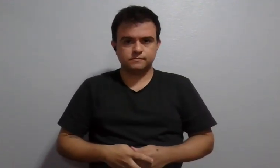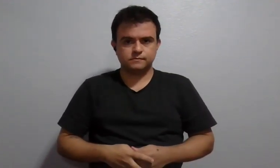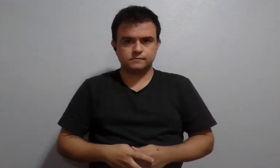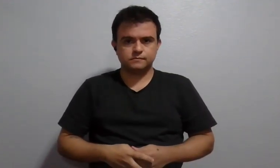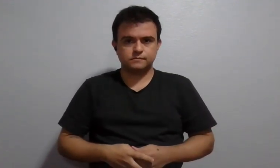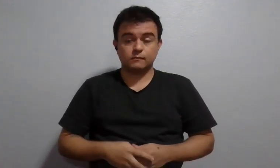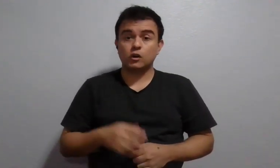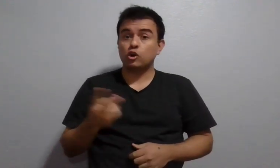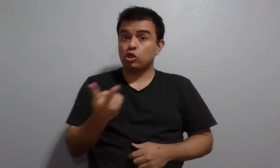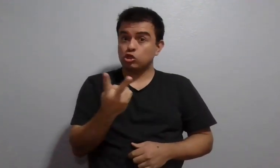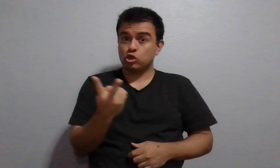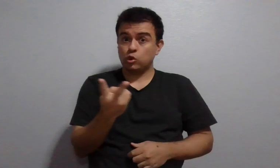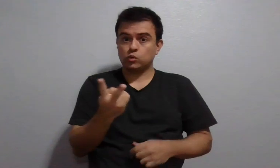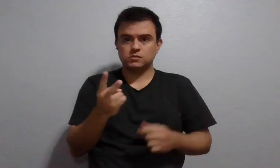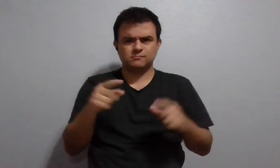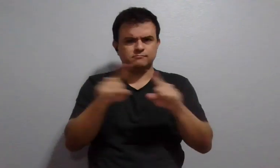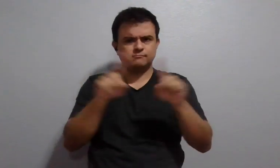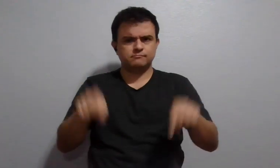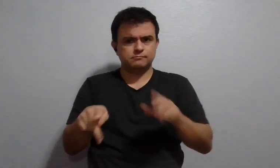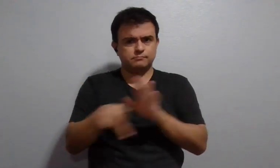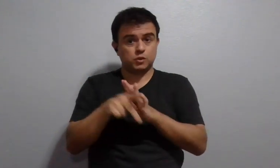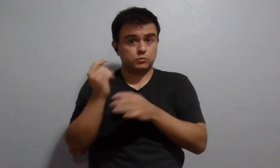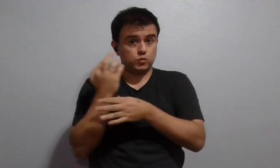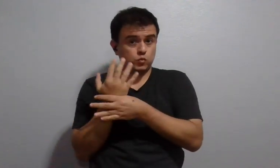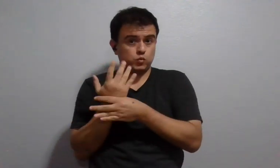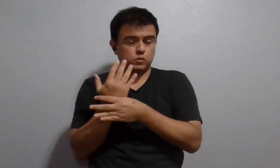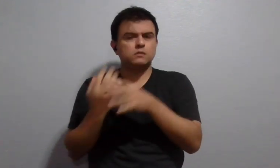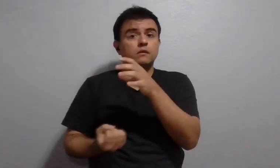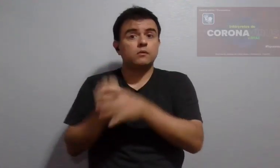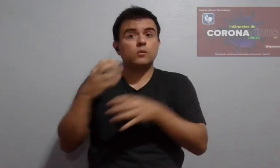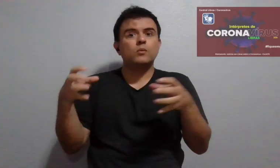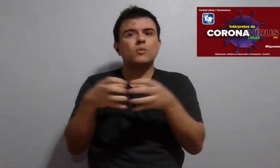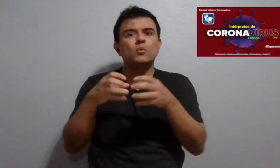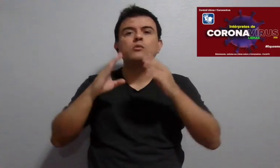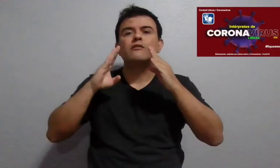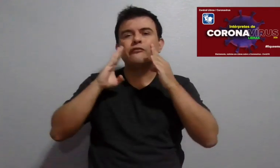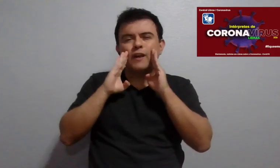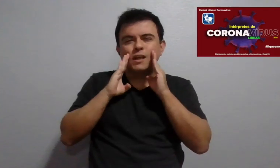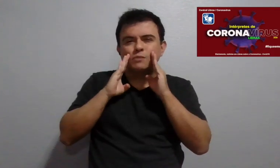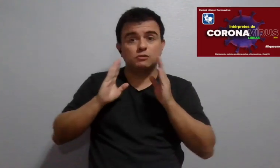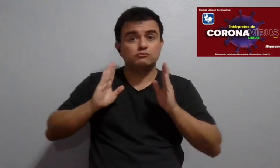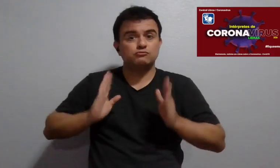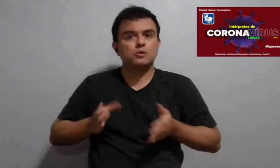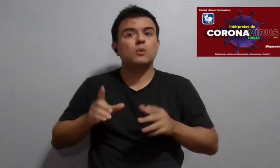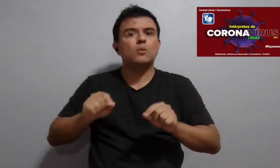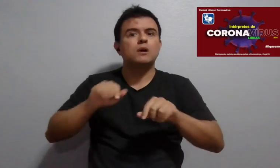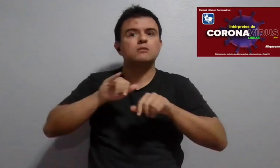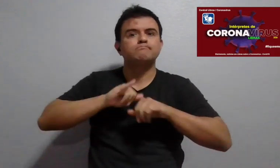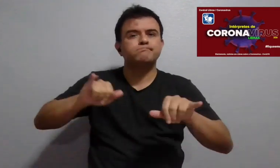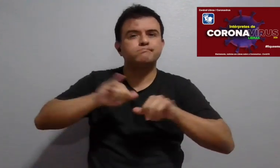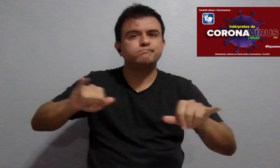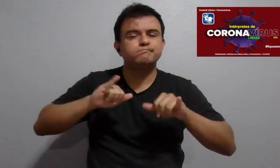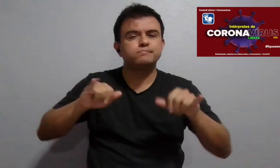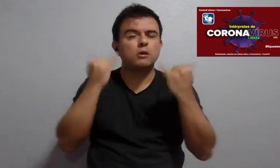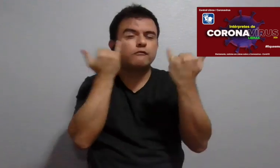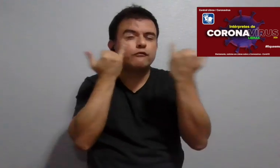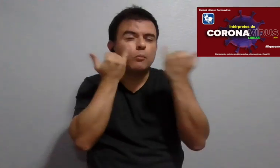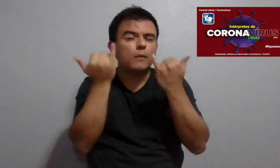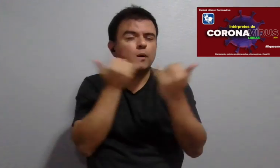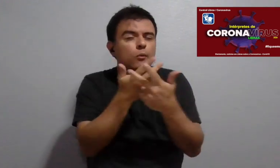2 servidores da URGS criaram um grupo no Facebook para divulgar informações sobre o novo coronavírus